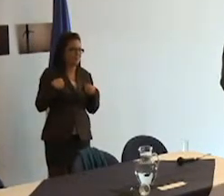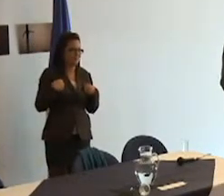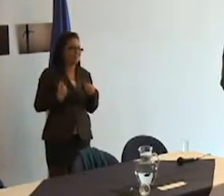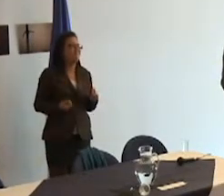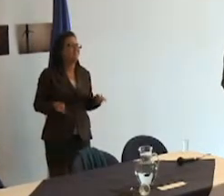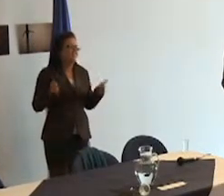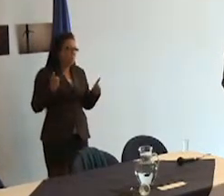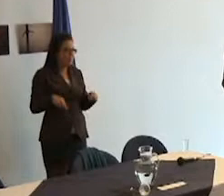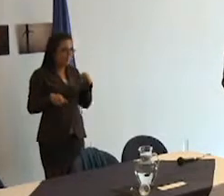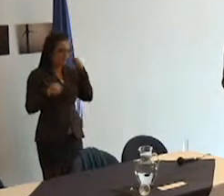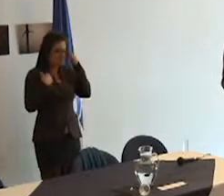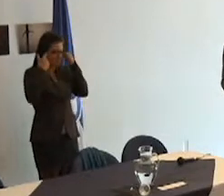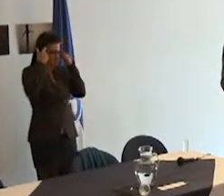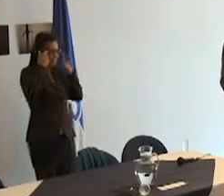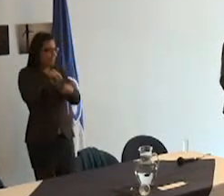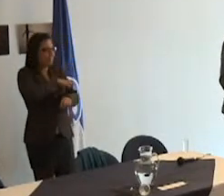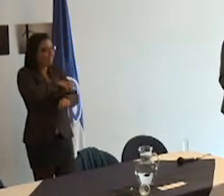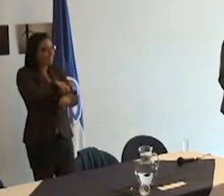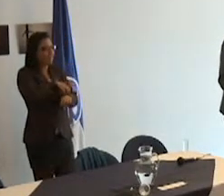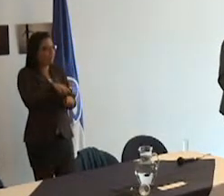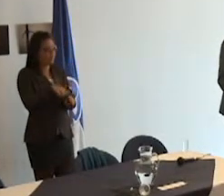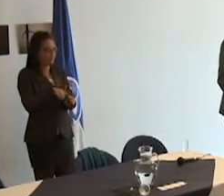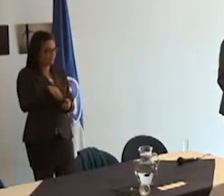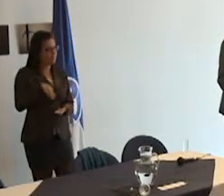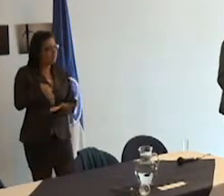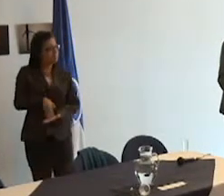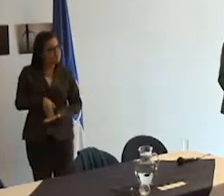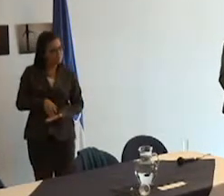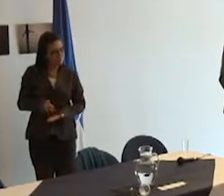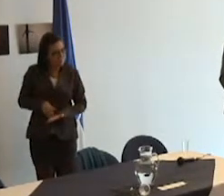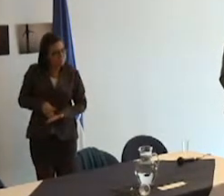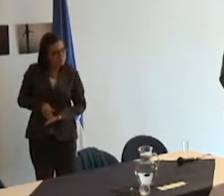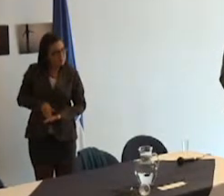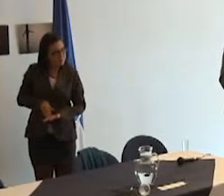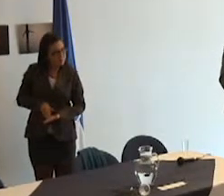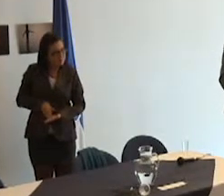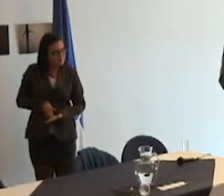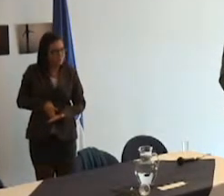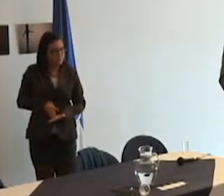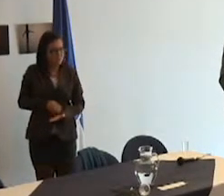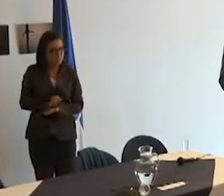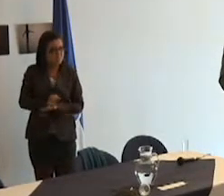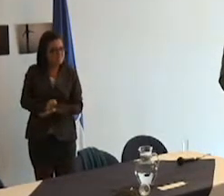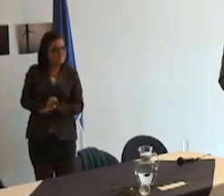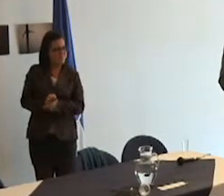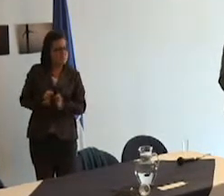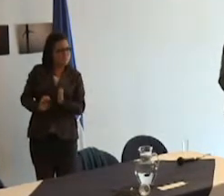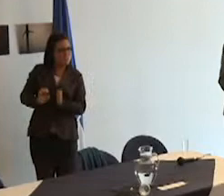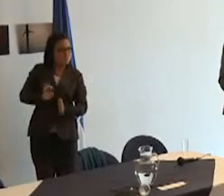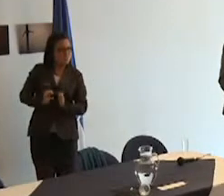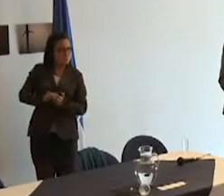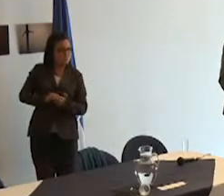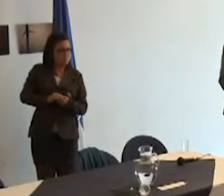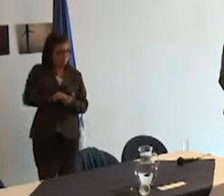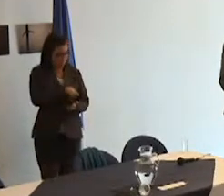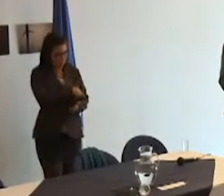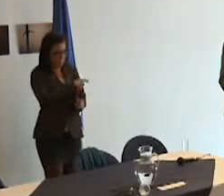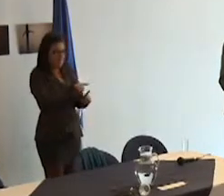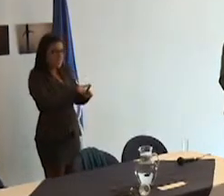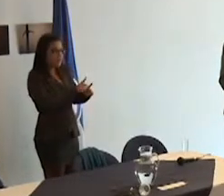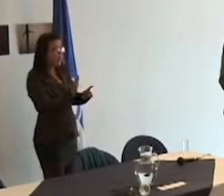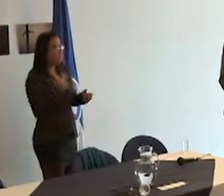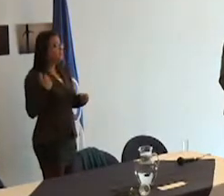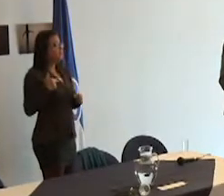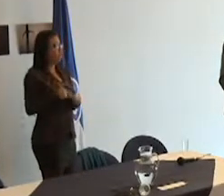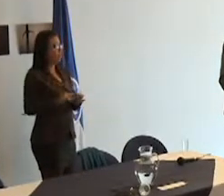también el que comienza a pensar en fenómenos de resistencia. Desde esta postura, los diferentes entonces no son solo los